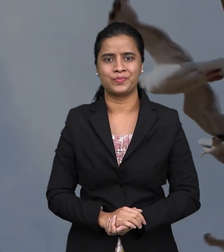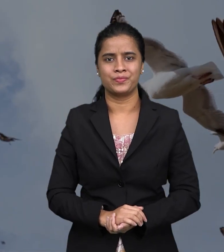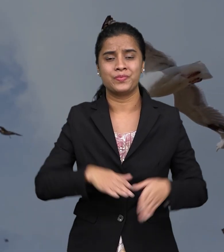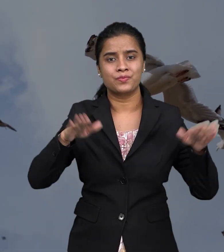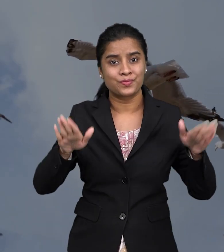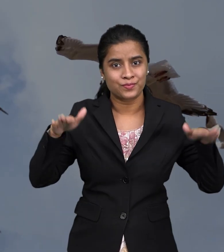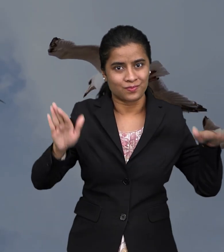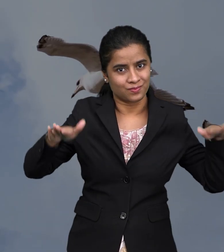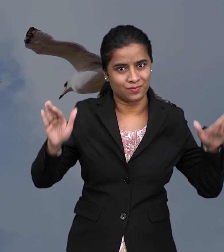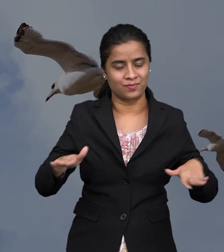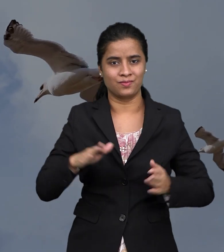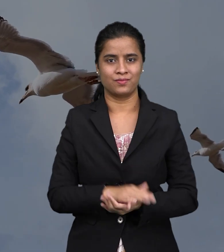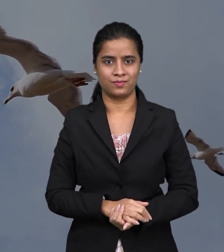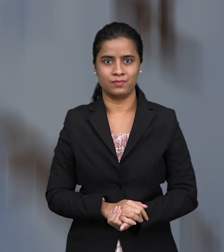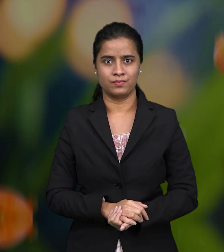उठणे,